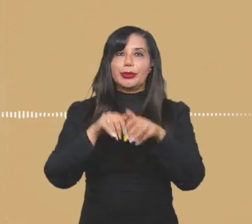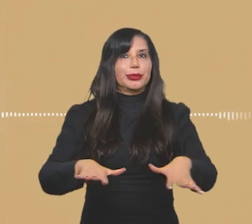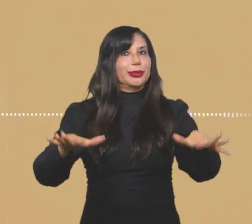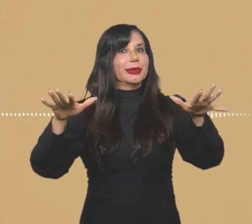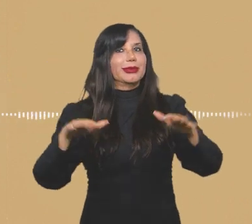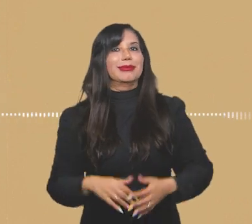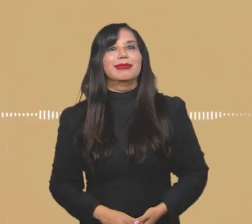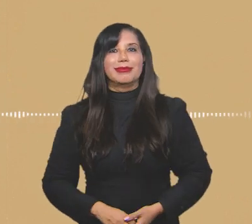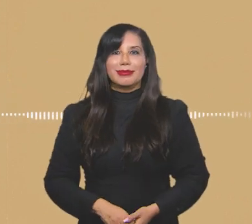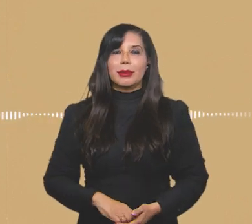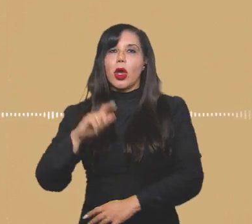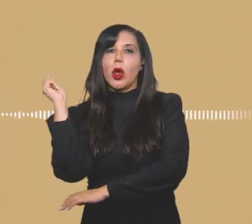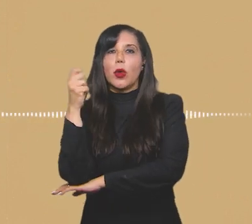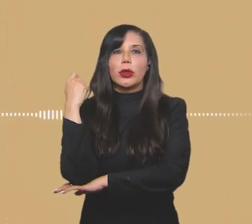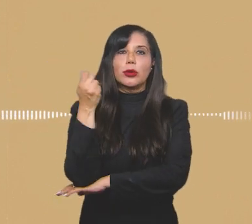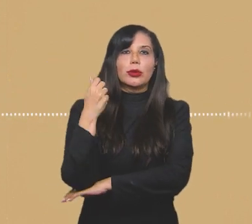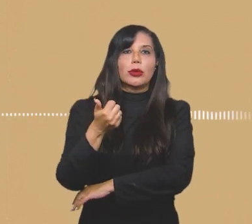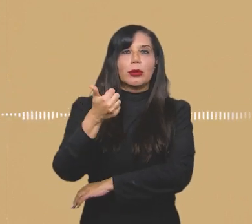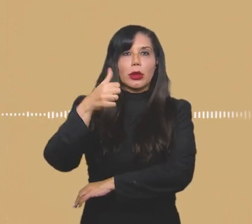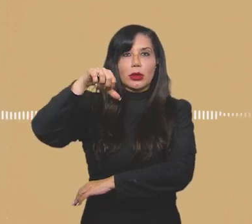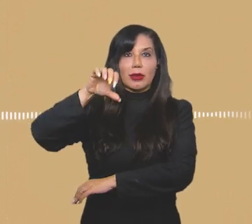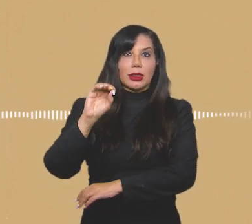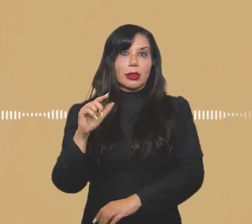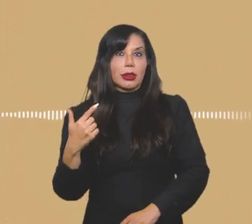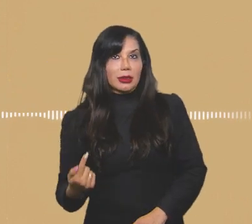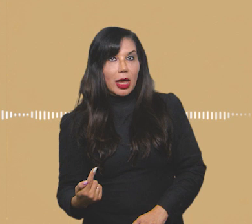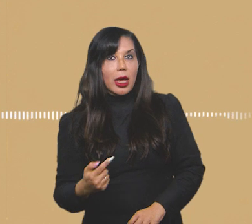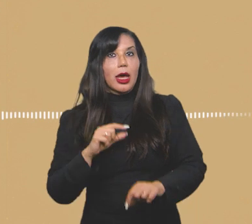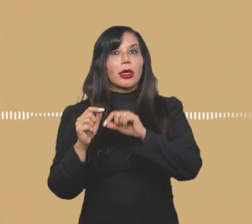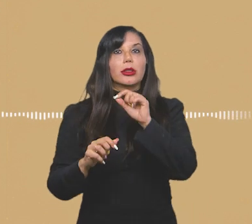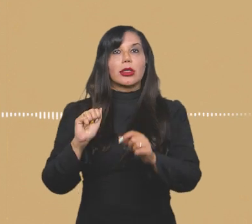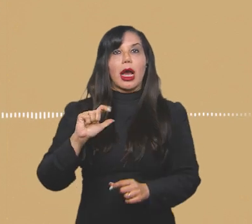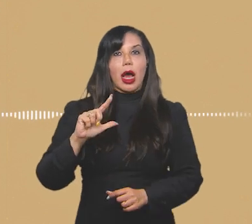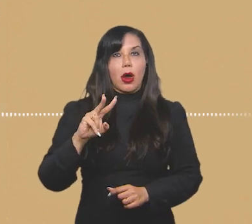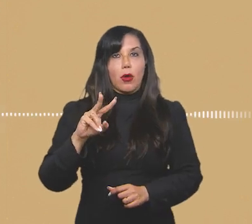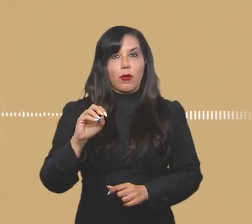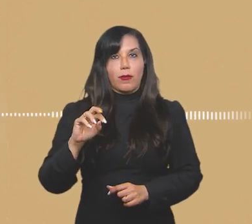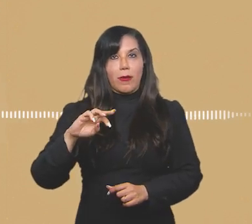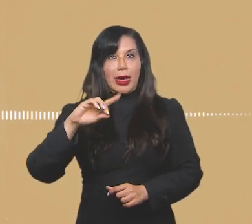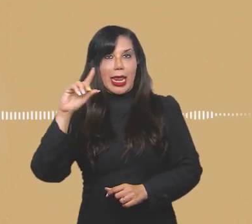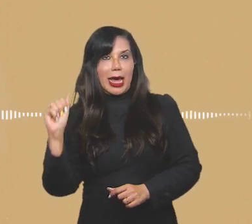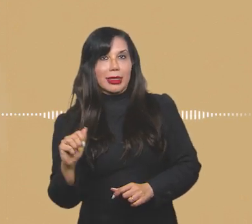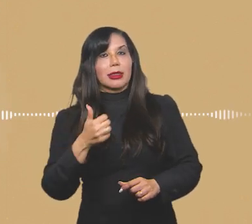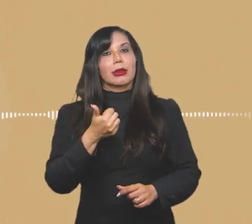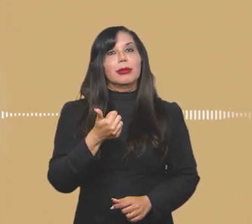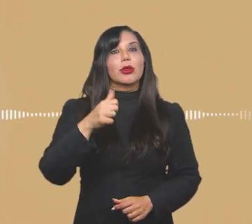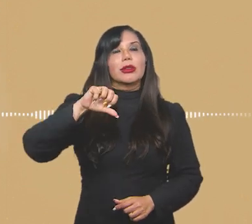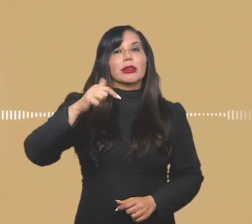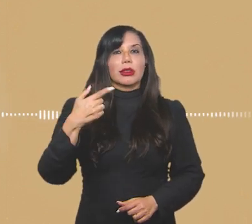negra se multiplicou. Rio Grande do Sul, 1907, A Alvorada.